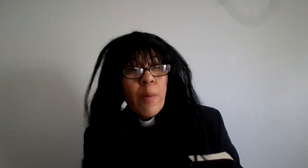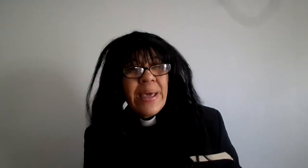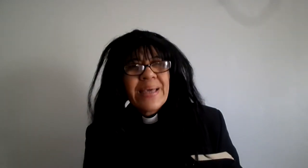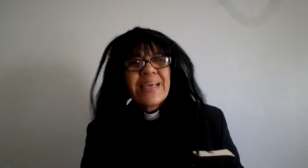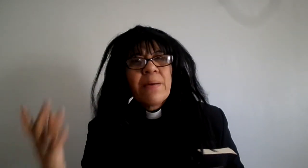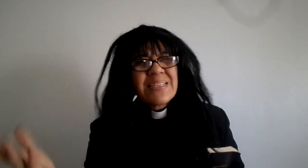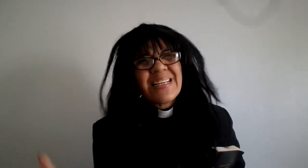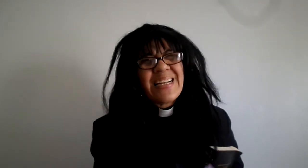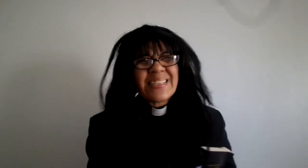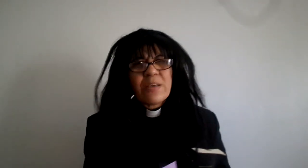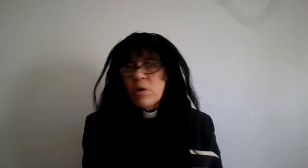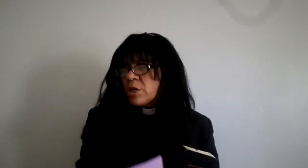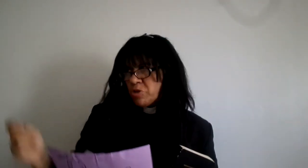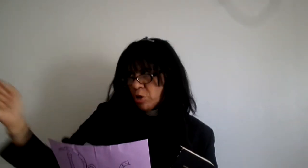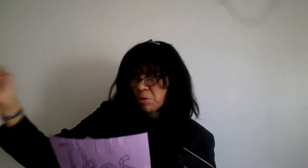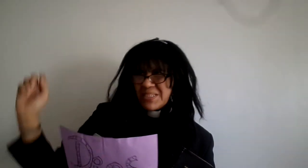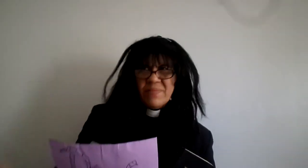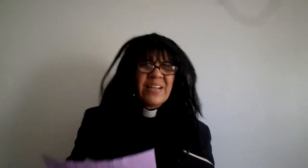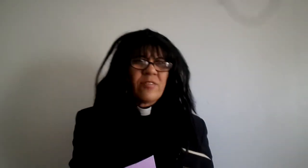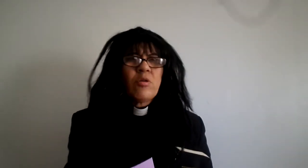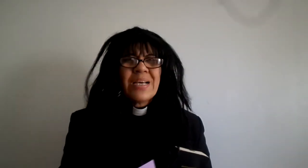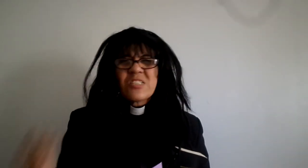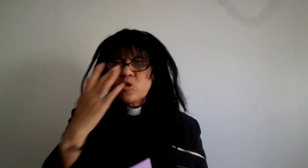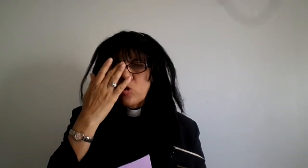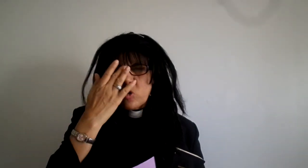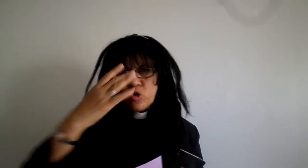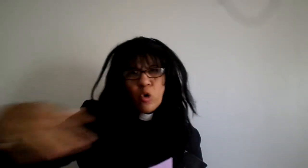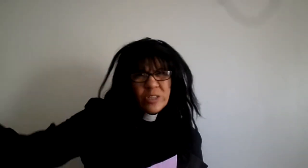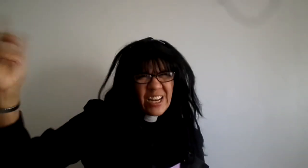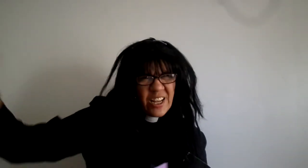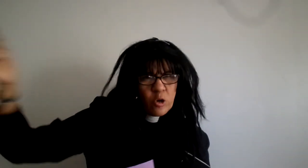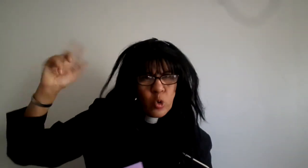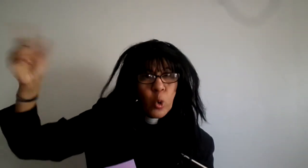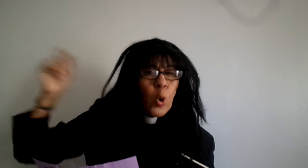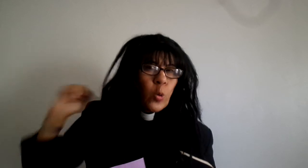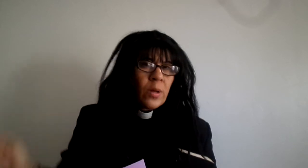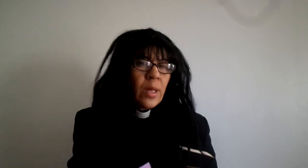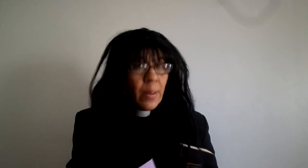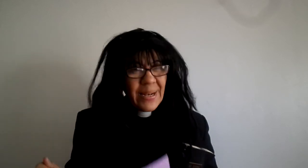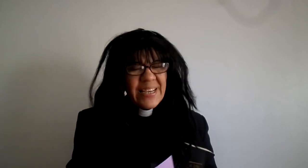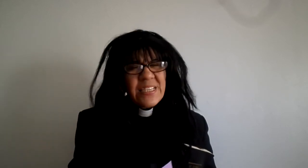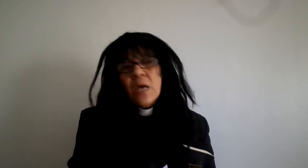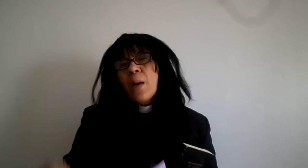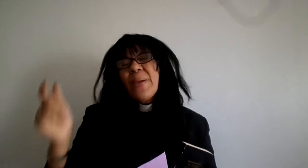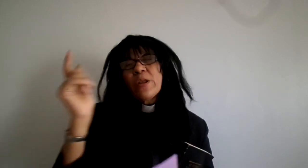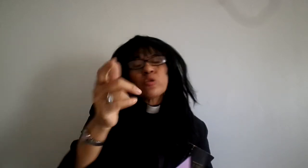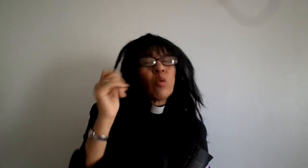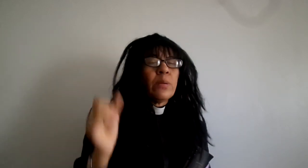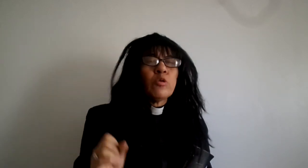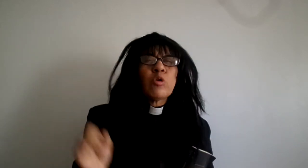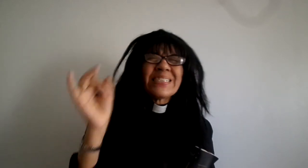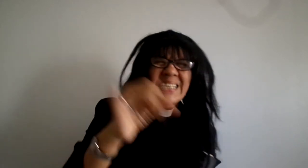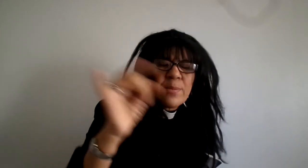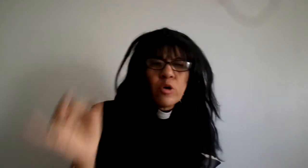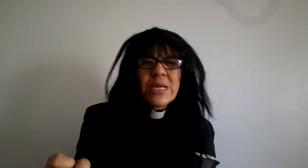ves, ¿qué va a hacerle a Dios? Yo no le voy a servir a Dios. Esos son esos chojotes religiosos locos. ¿Verdad que sí? Pero todo el mundo antes de morir,